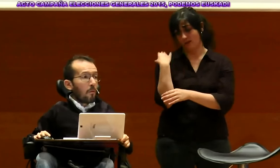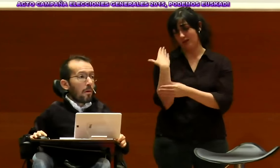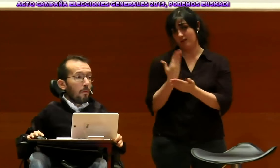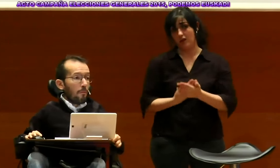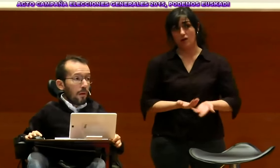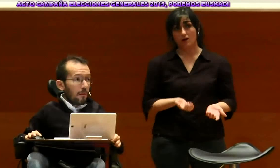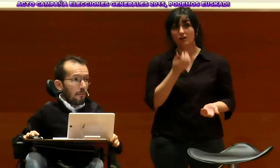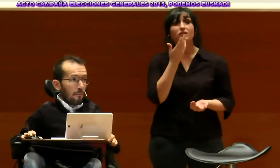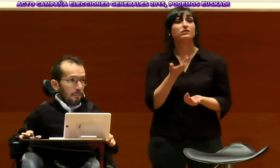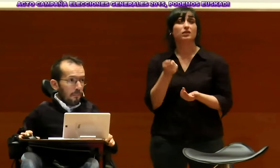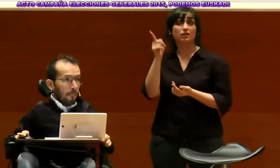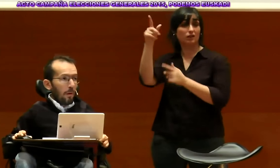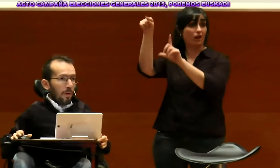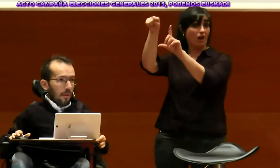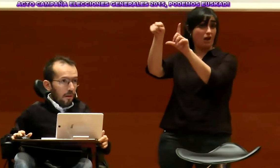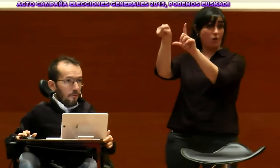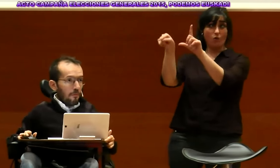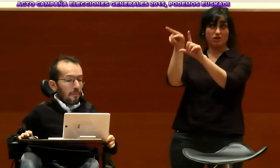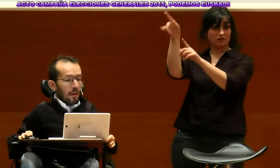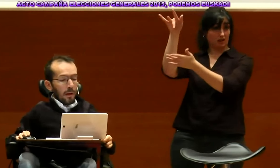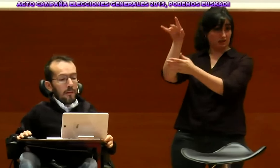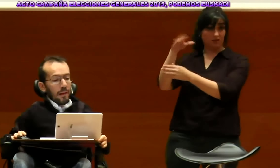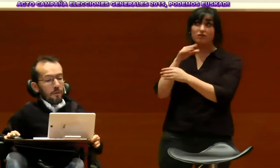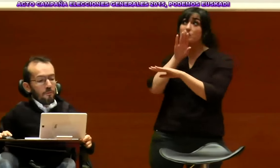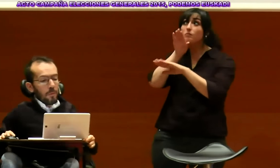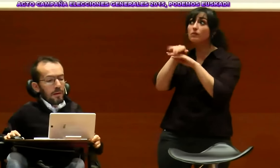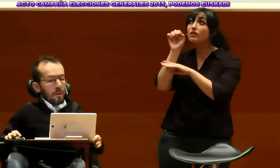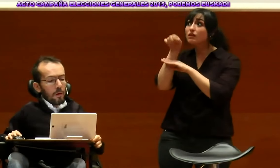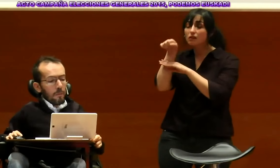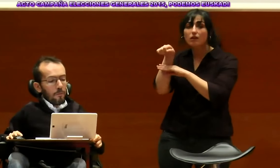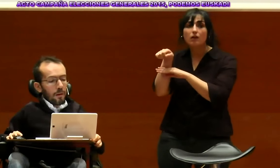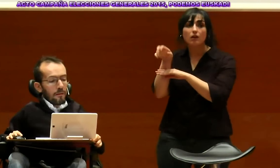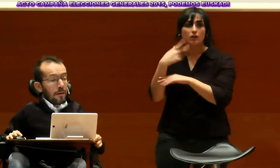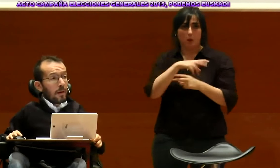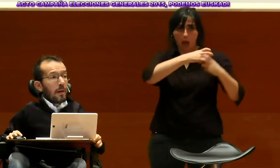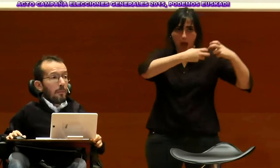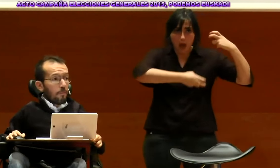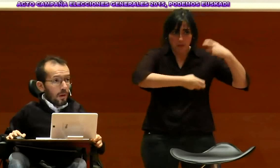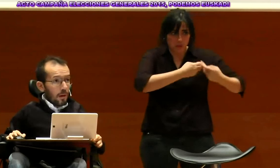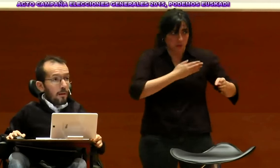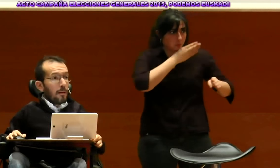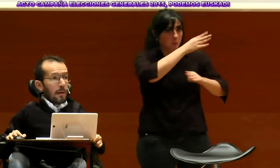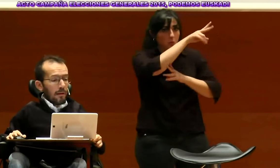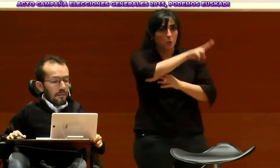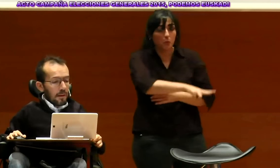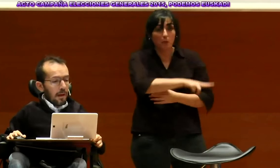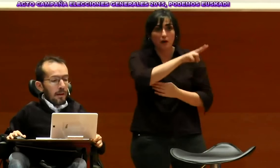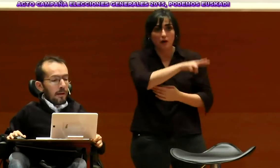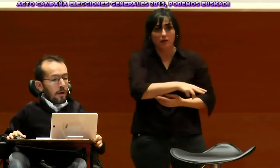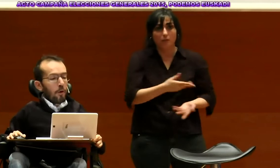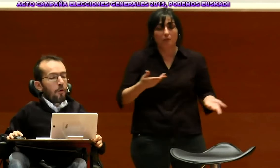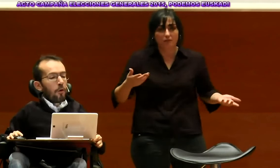habría tenido que ir a Bruselas, pero ni de lejos me hubiera tenido que ir a Bruselas y ahí me tuve que ir. Así